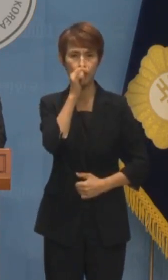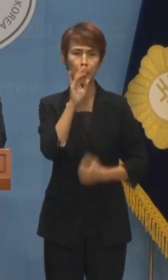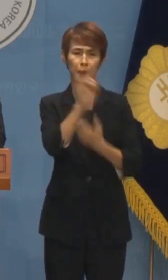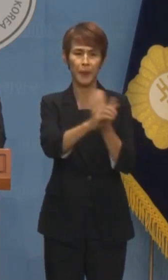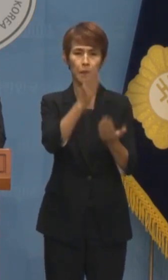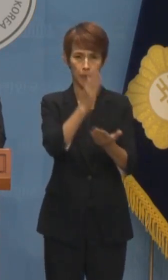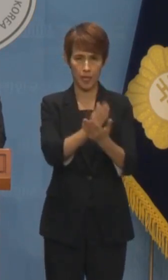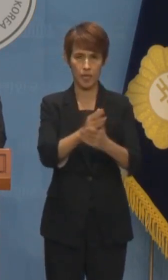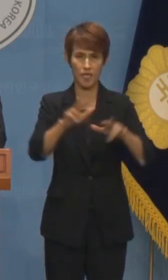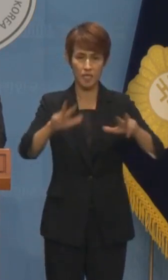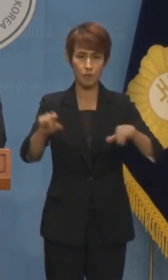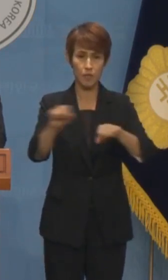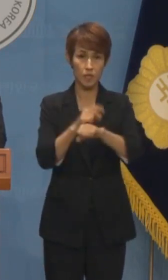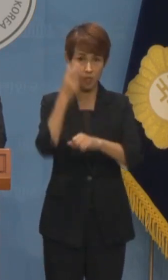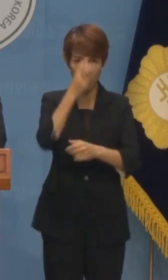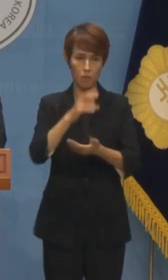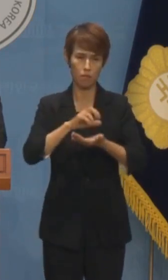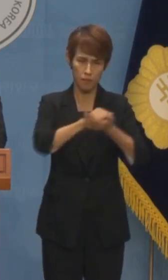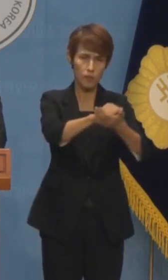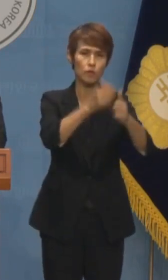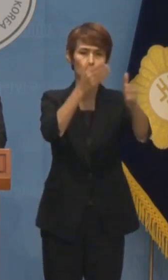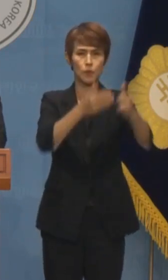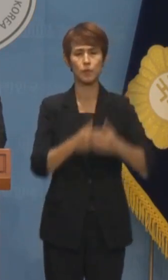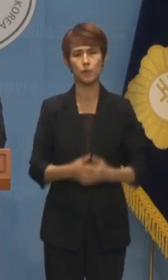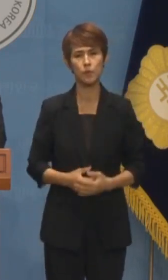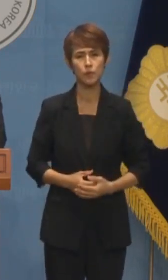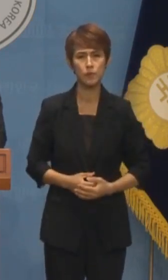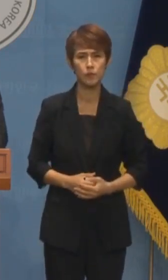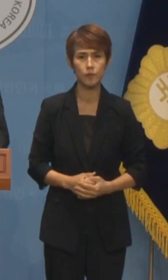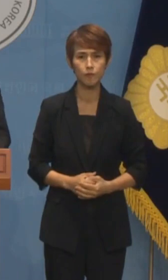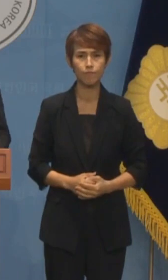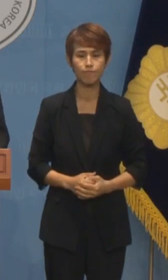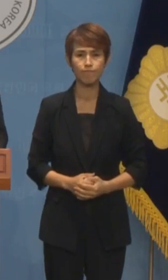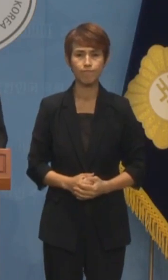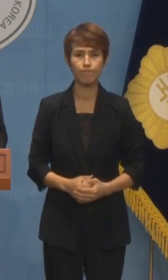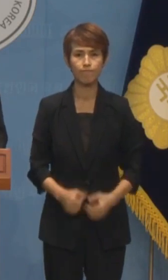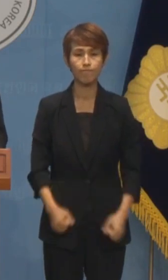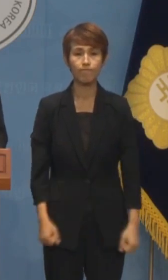말고 당장 특검을 수용하십시오.